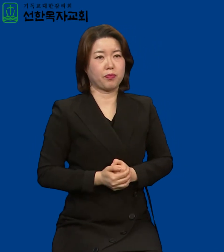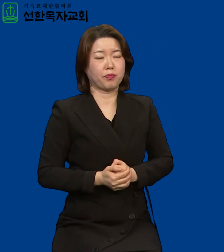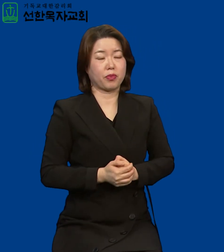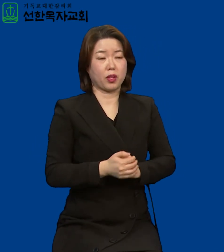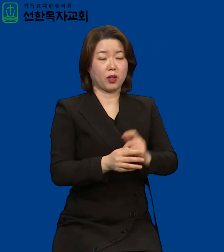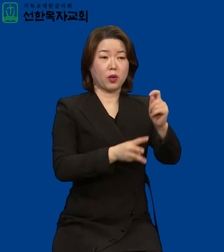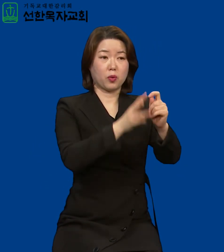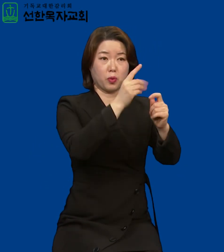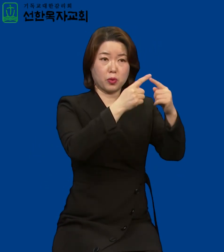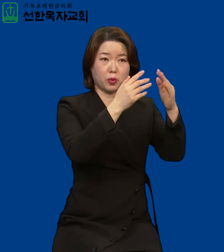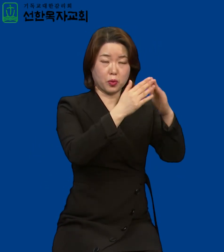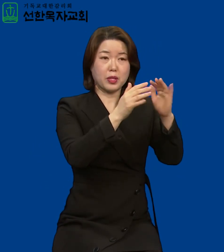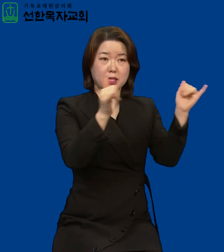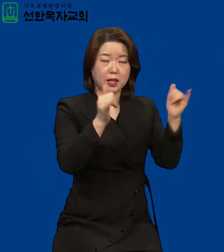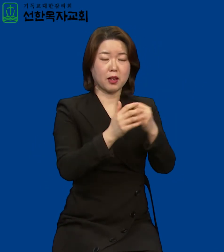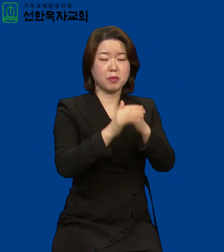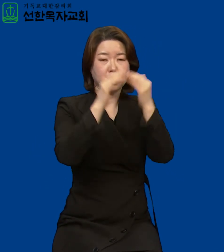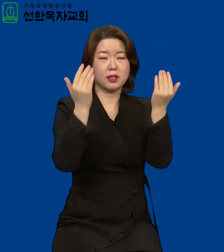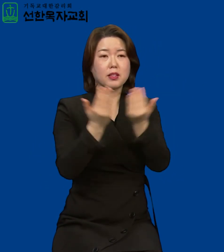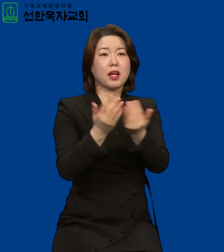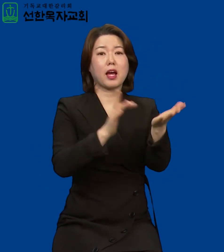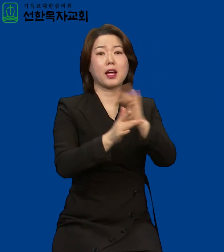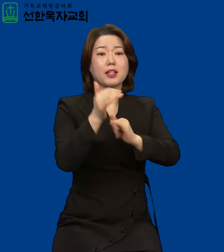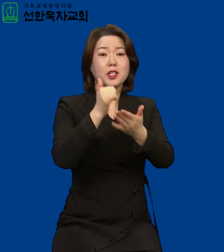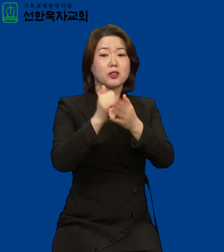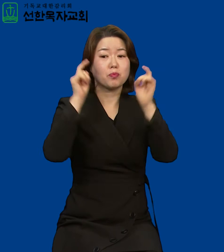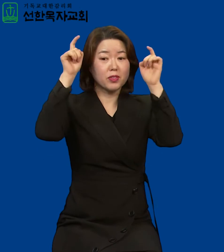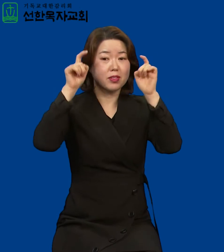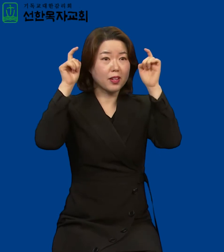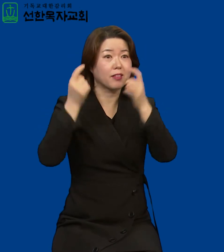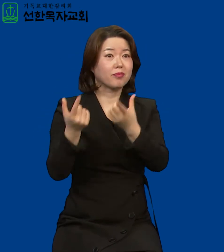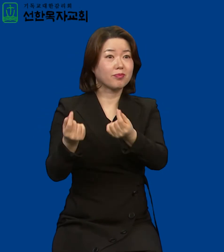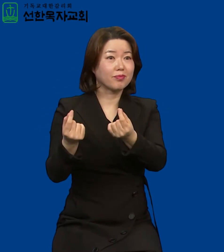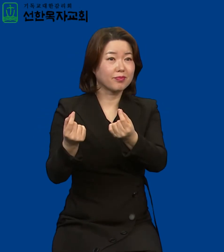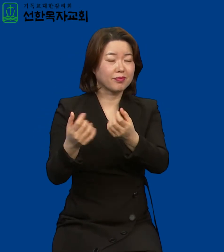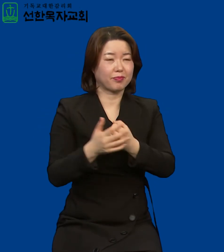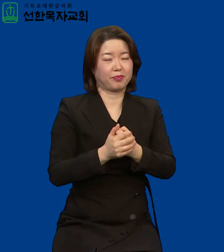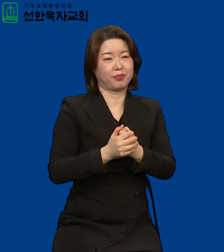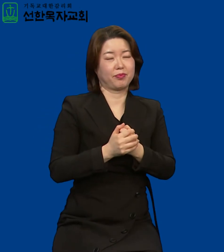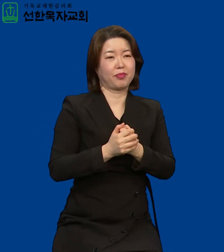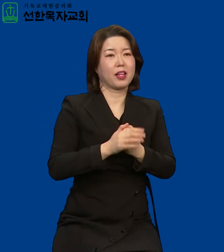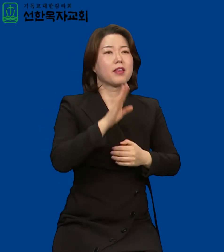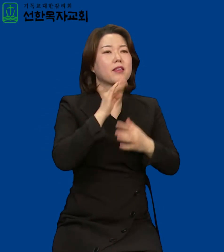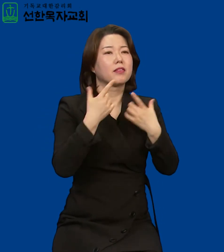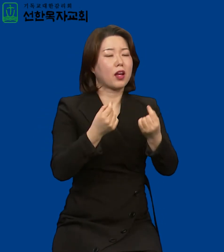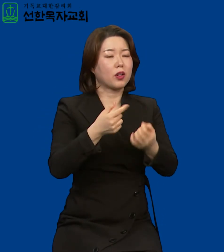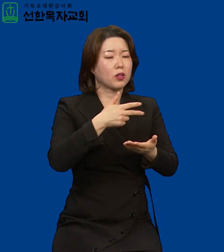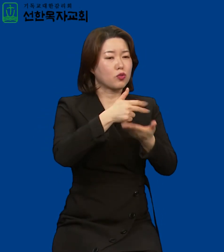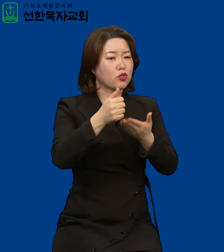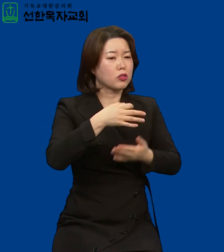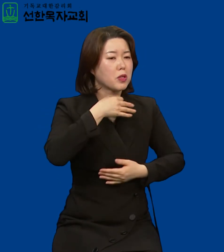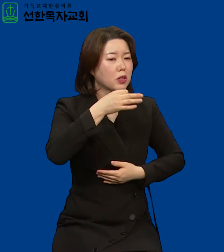고린도 교회 교인들이 다 예수님의 양이잖아요. 그러면 당연히 주님의 음성을 듣고 주님을 따르는